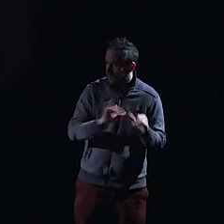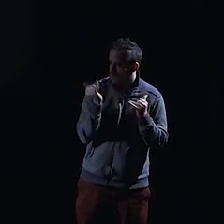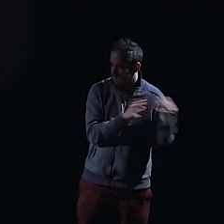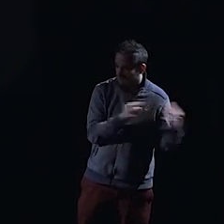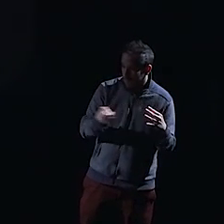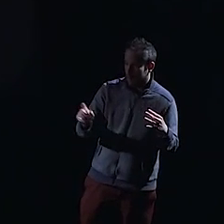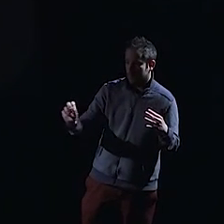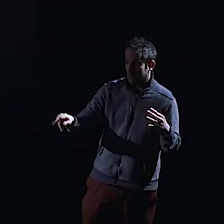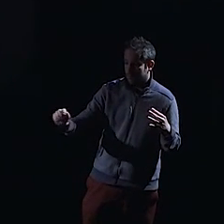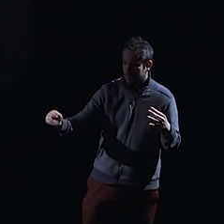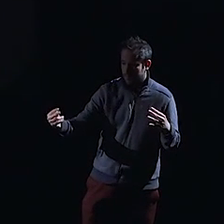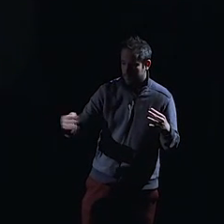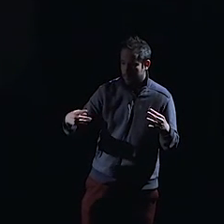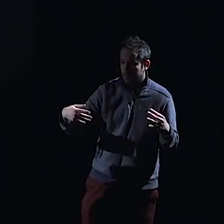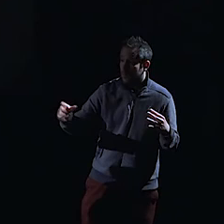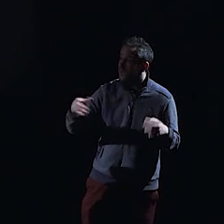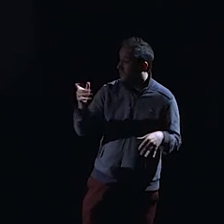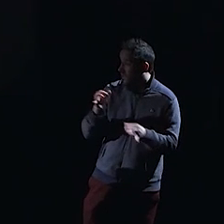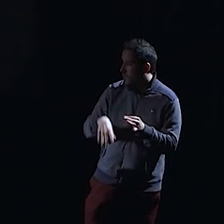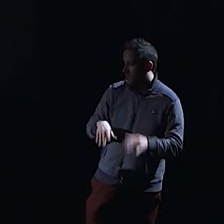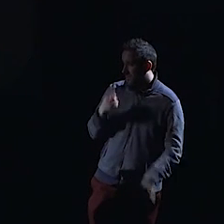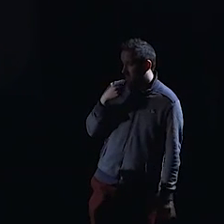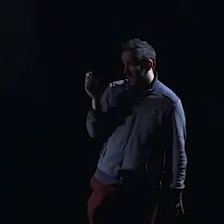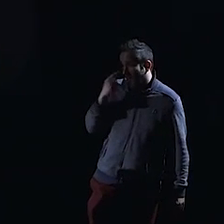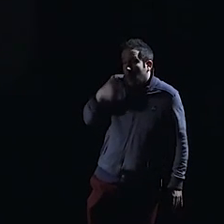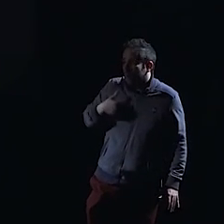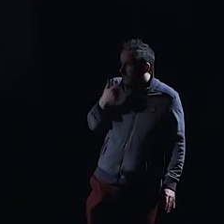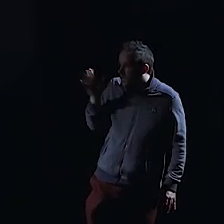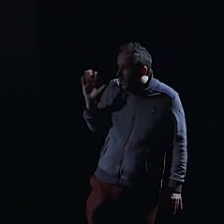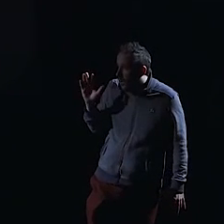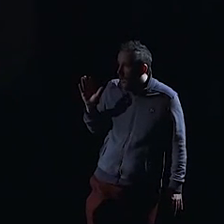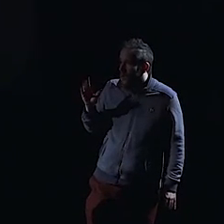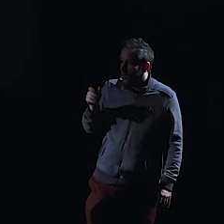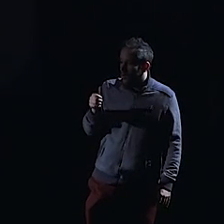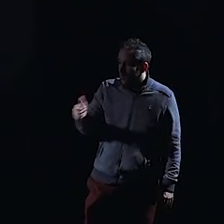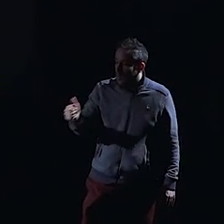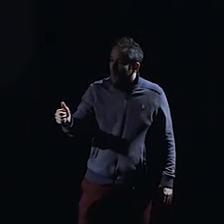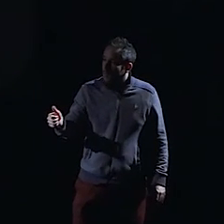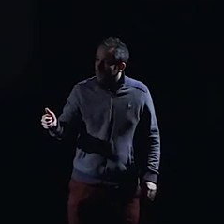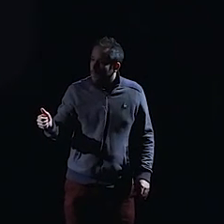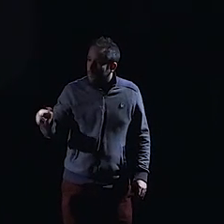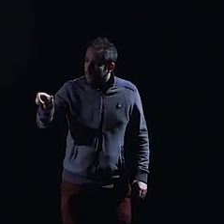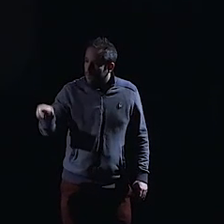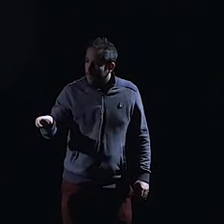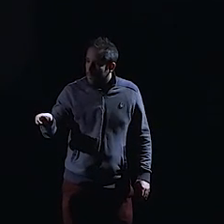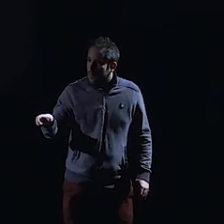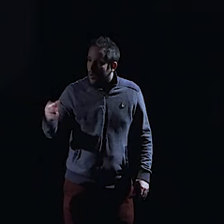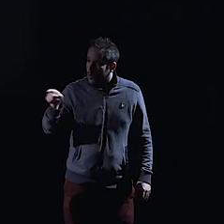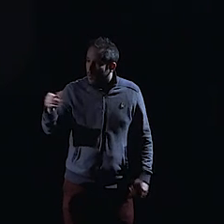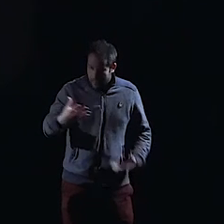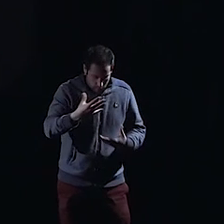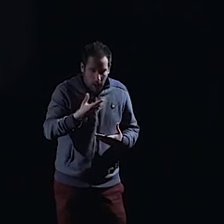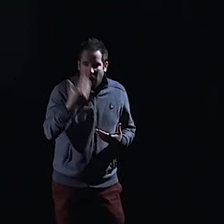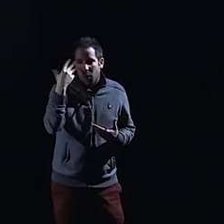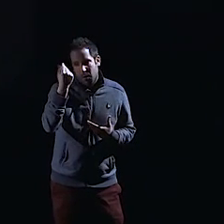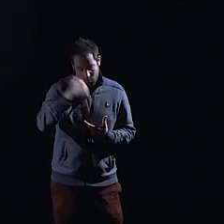tablée, c'est pas la solution. La solution, c'est que à un moment donné, ils finissent par intégrer qu'il est relou, oui, et